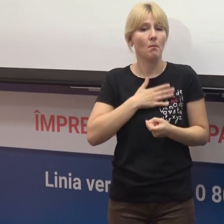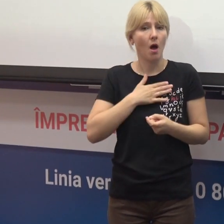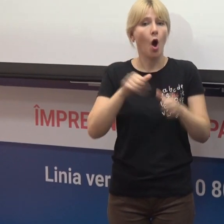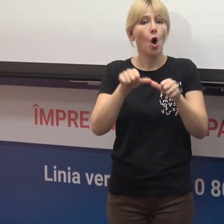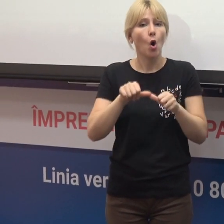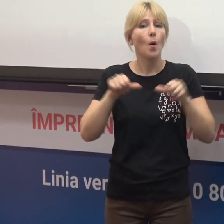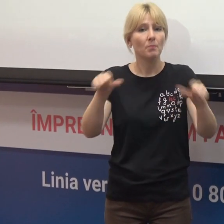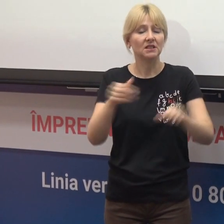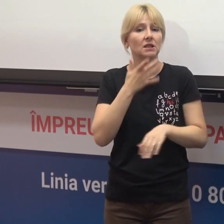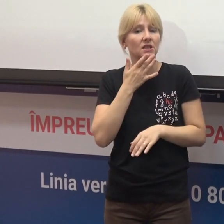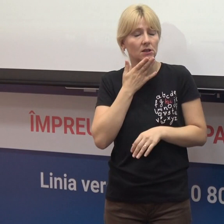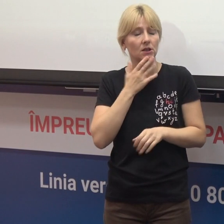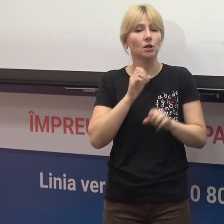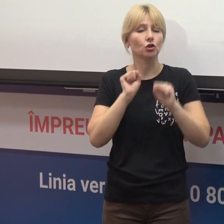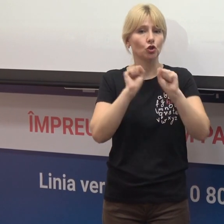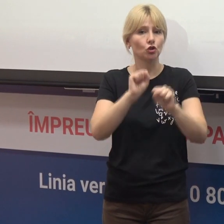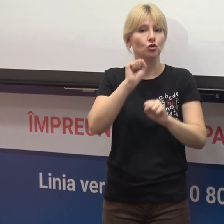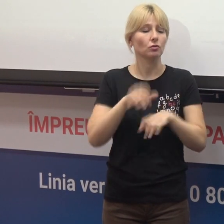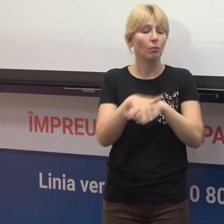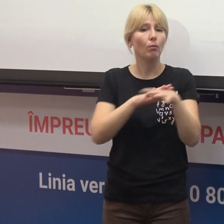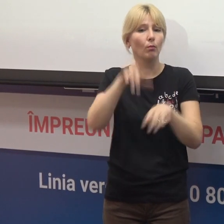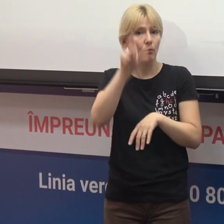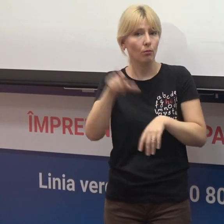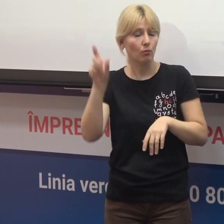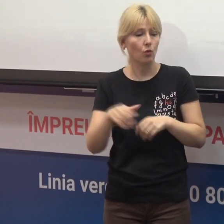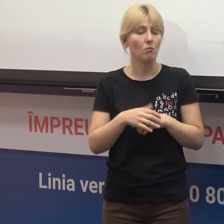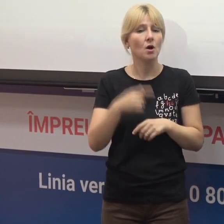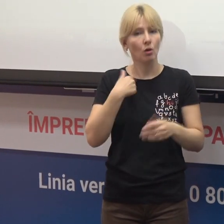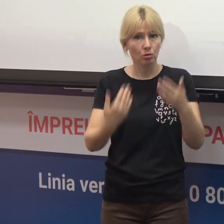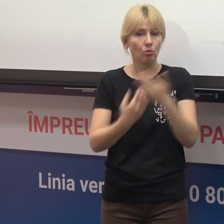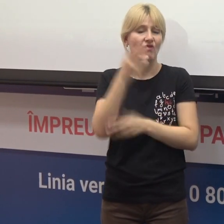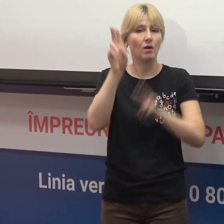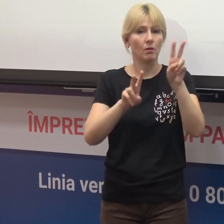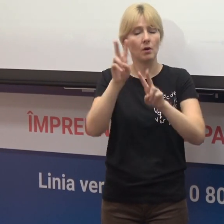Națională Extraordinară de Sănătate Publică, deci, a aprobat noi măsuri privind